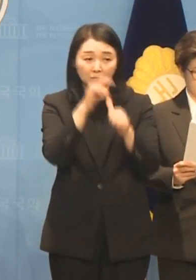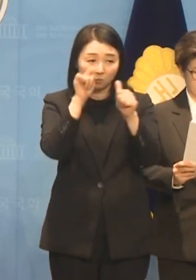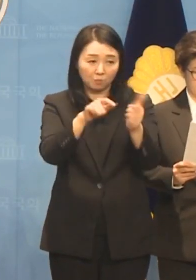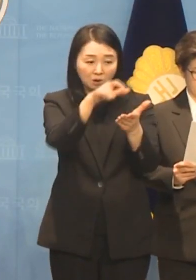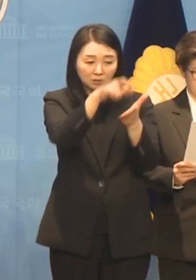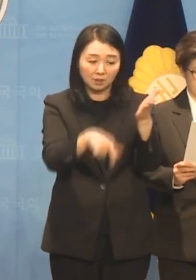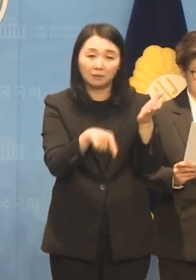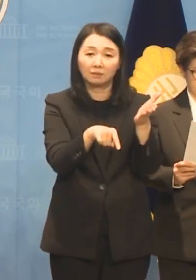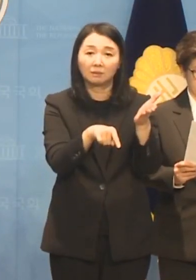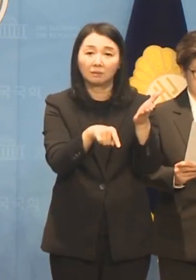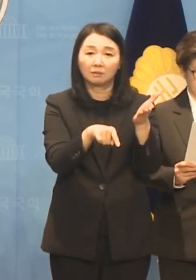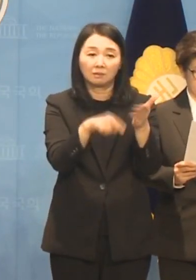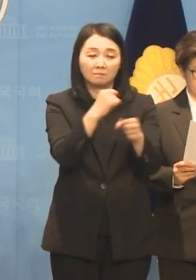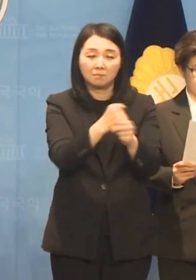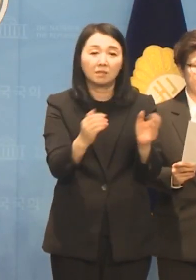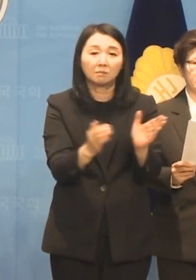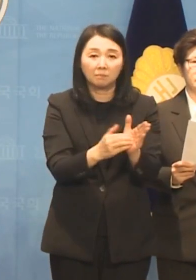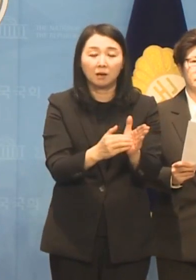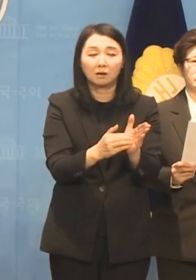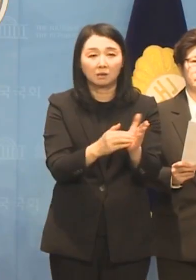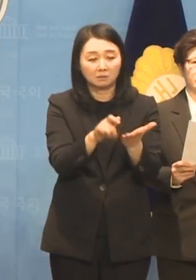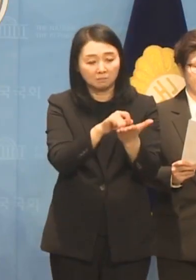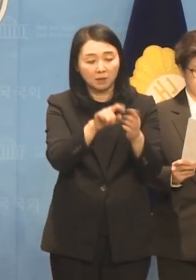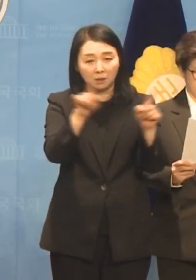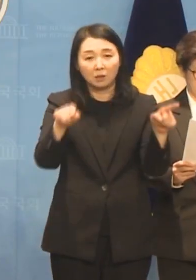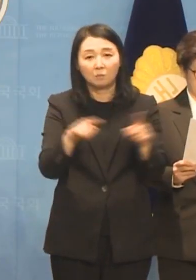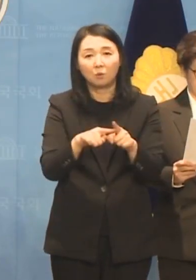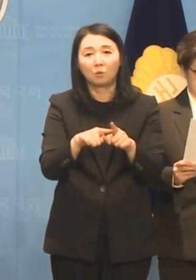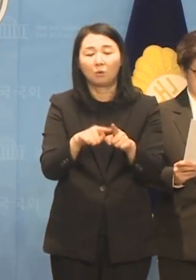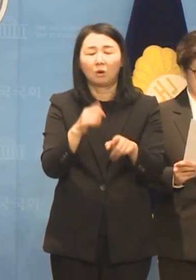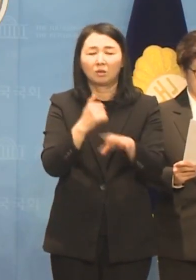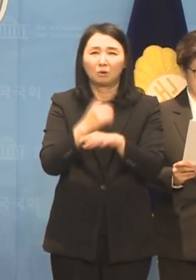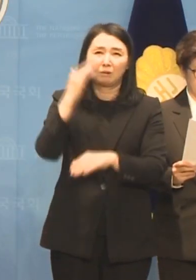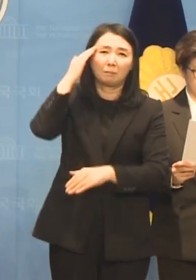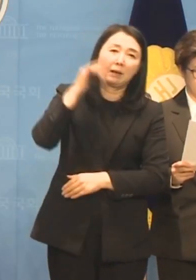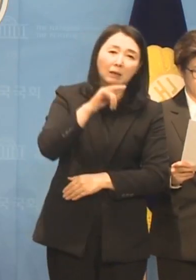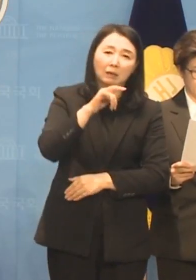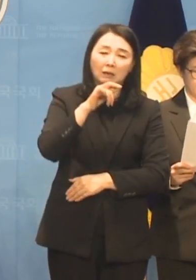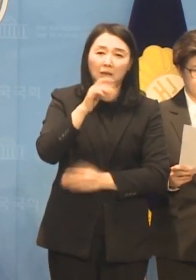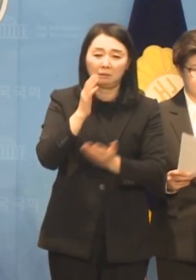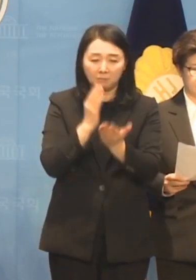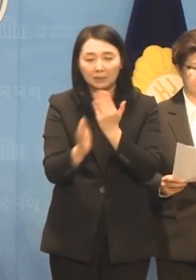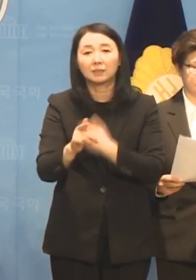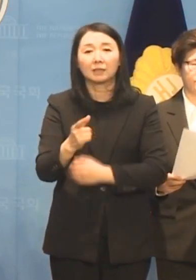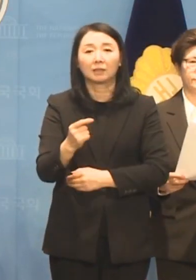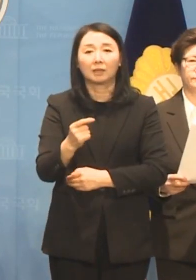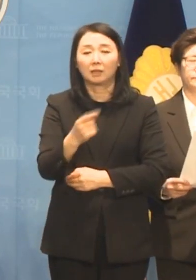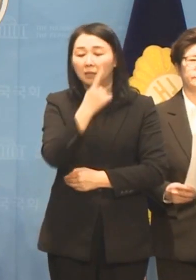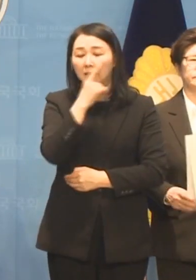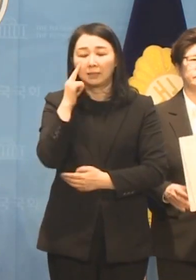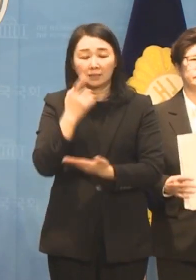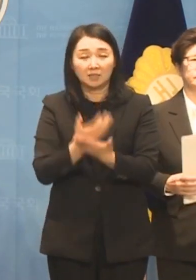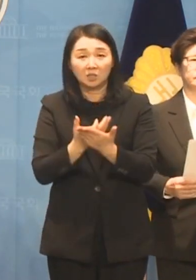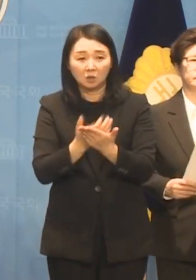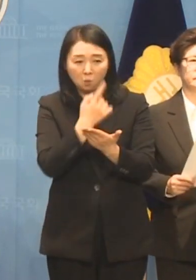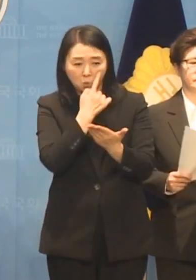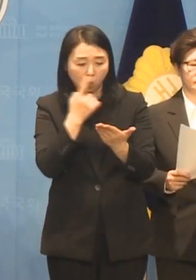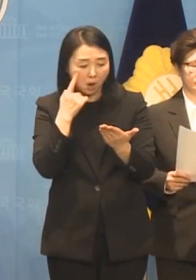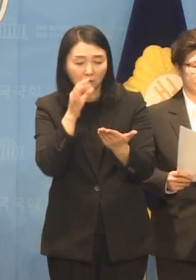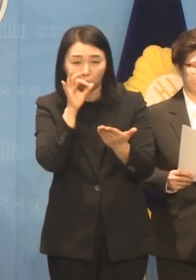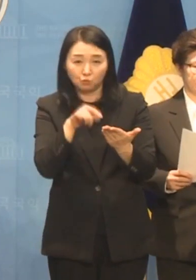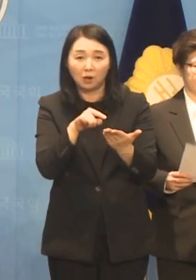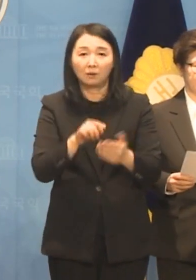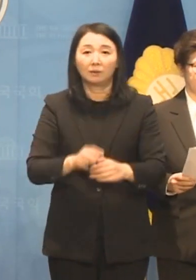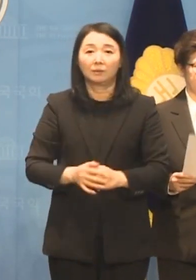명단 작성한 메모도 오염되고 진술과 증거란 것도 확인이